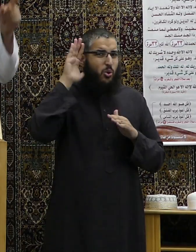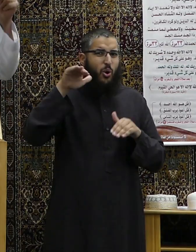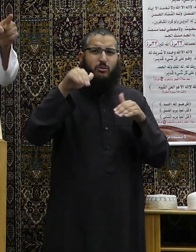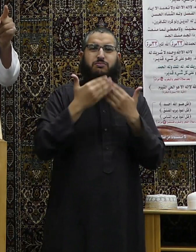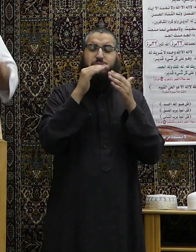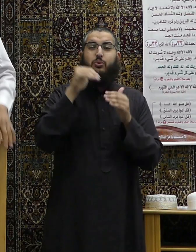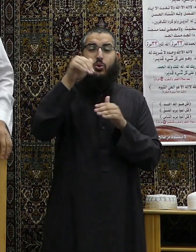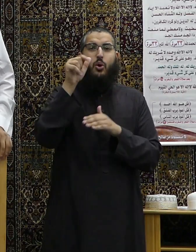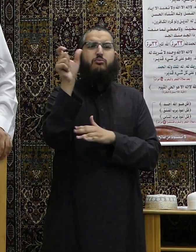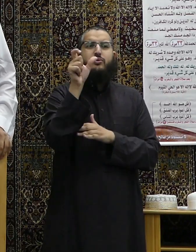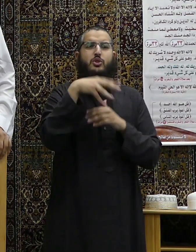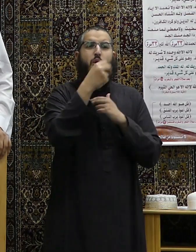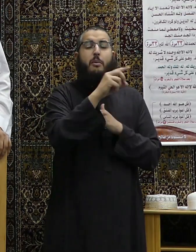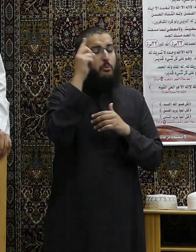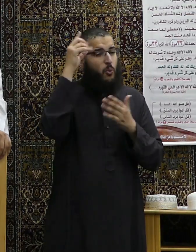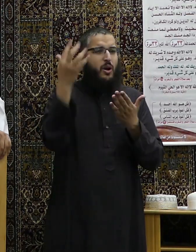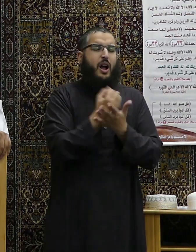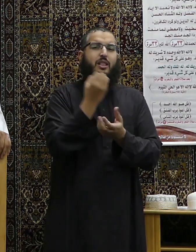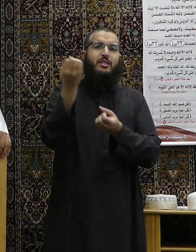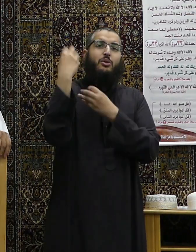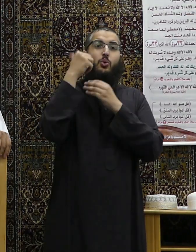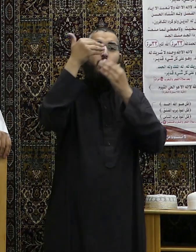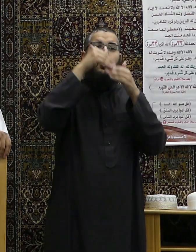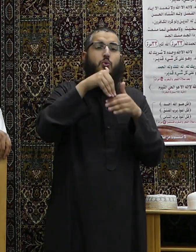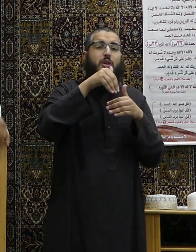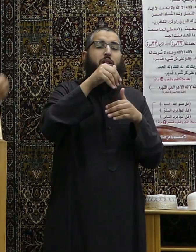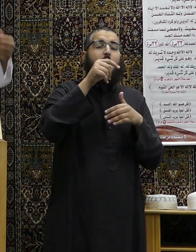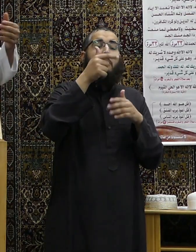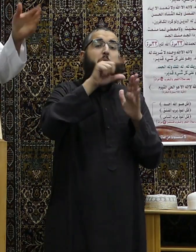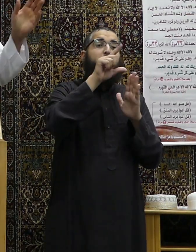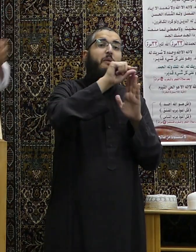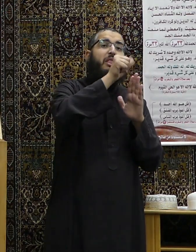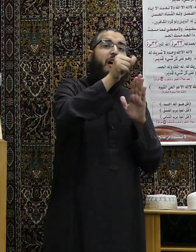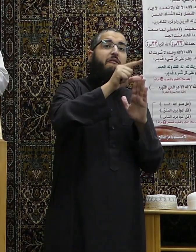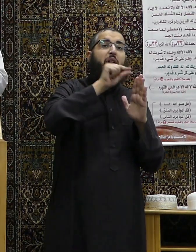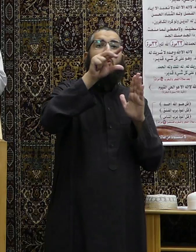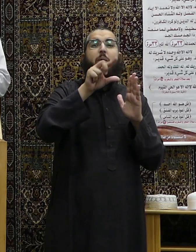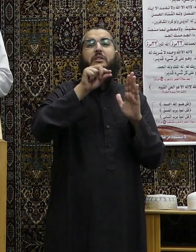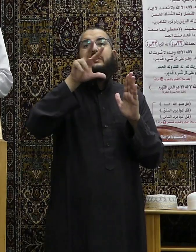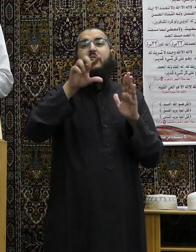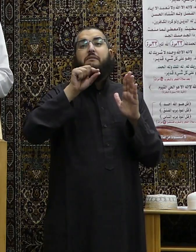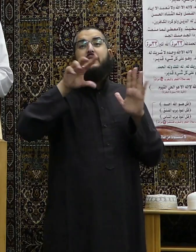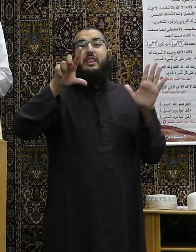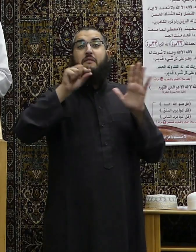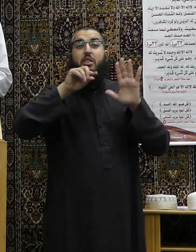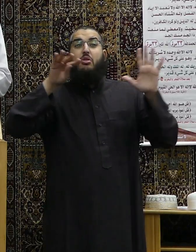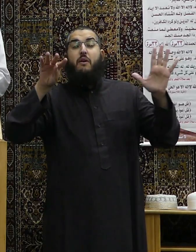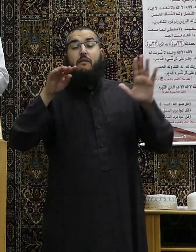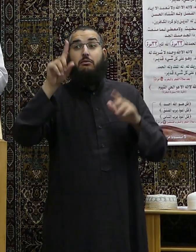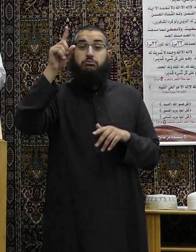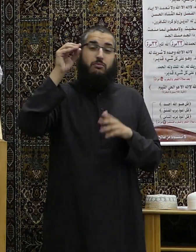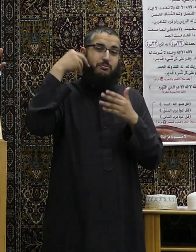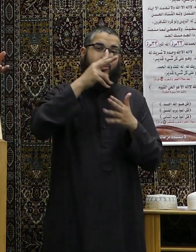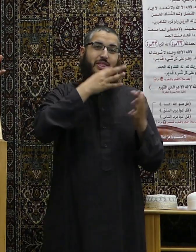pour gagner la récompense de la nuit du destin, qui est une nuit impaire pendant les nuit impaire des 10 derniers jours, des 10 derniers jours de